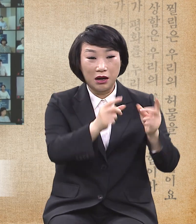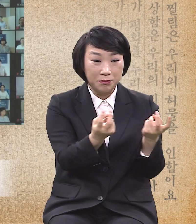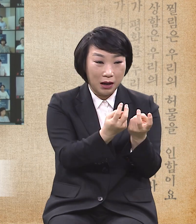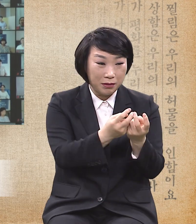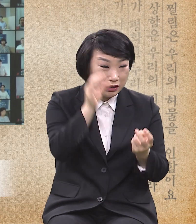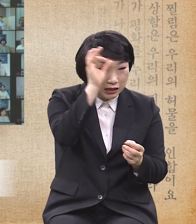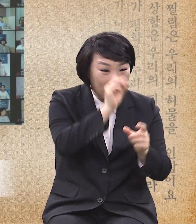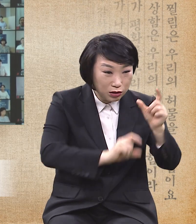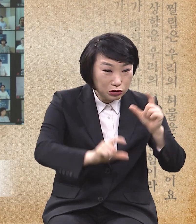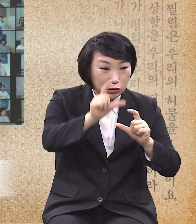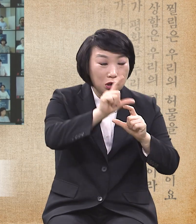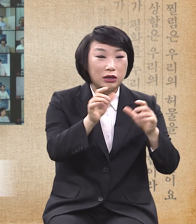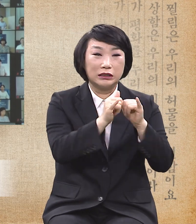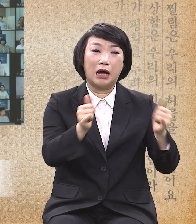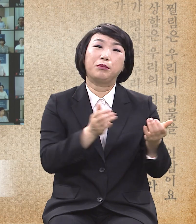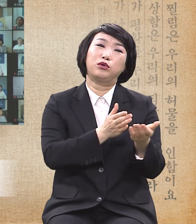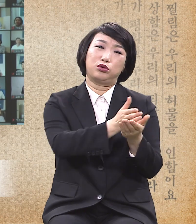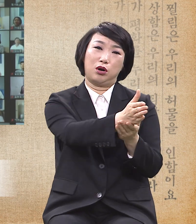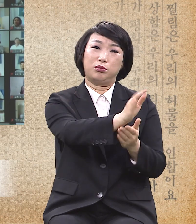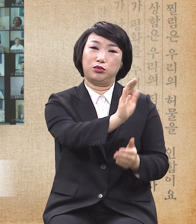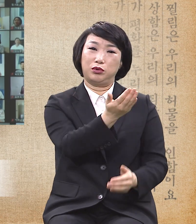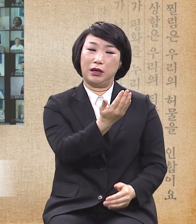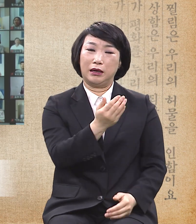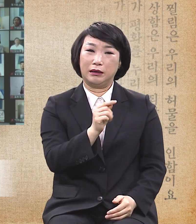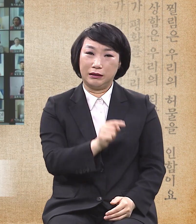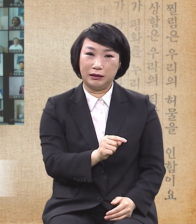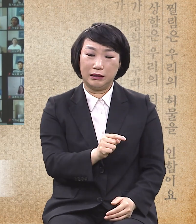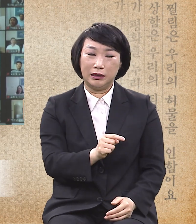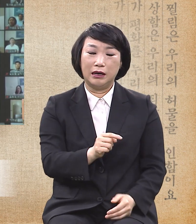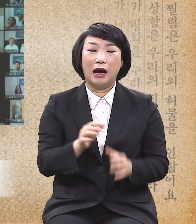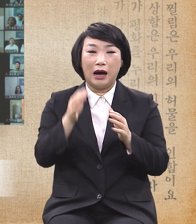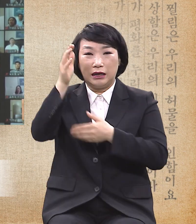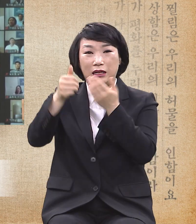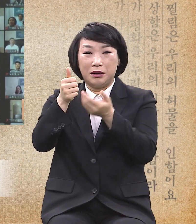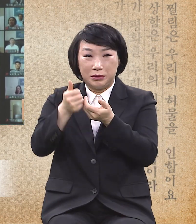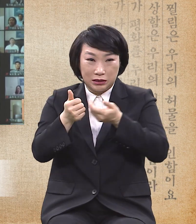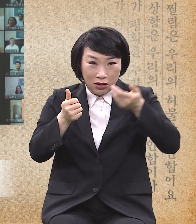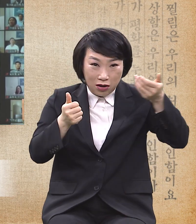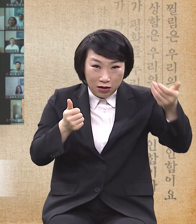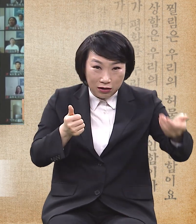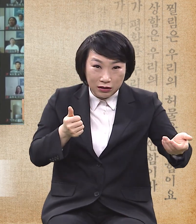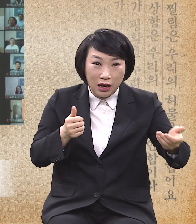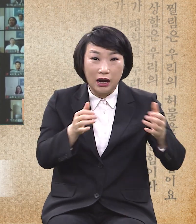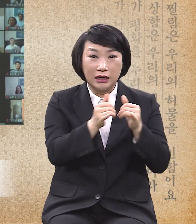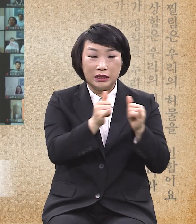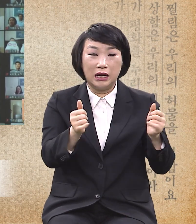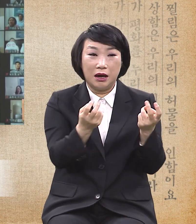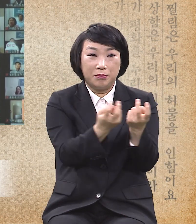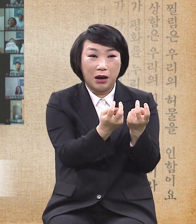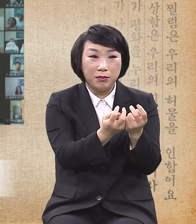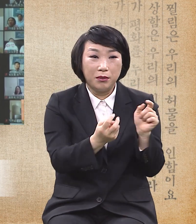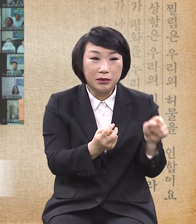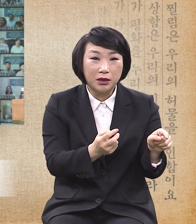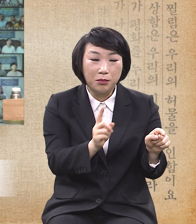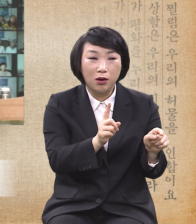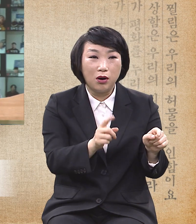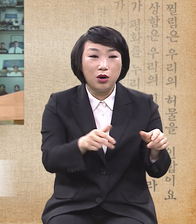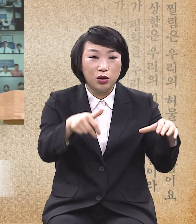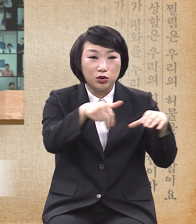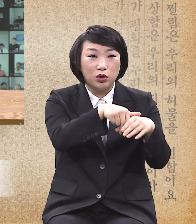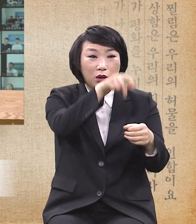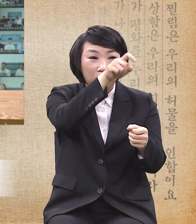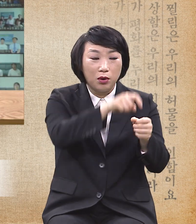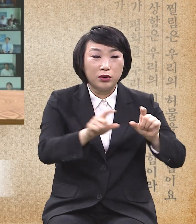부릴수록 인본주의가 되고 하나님을 떠나고 인간의 방법으로